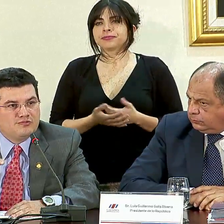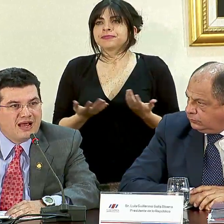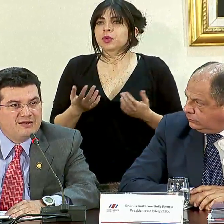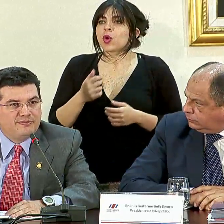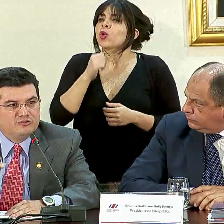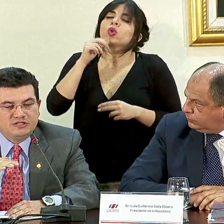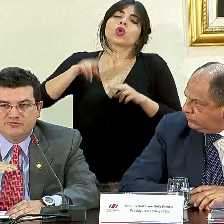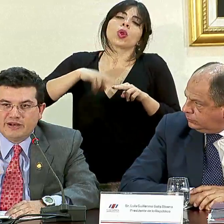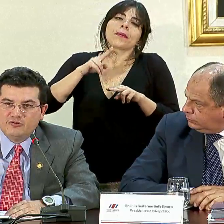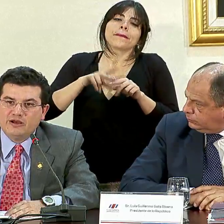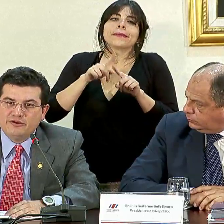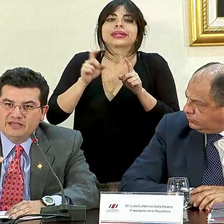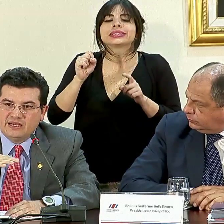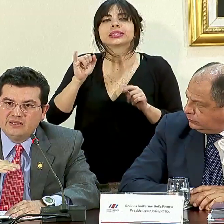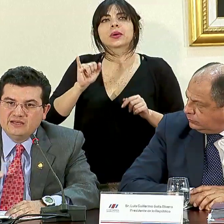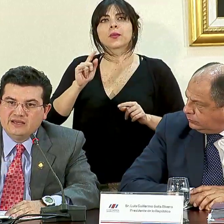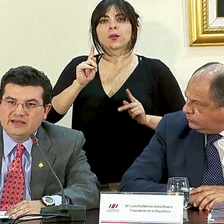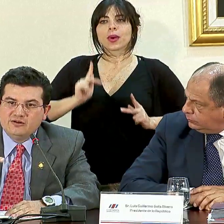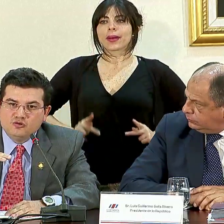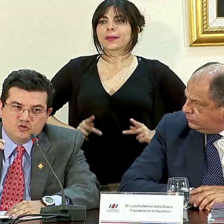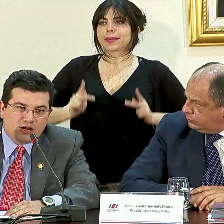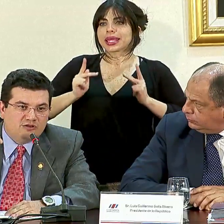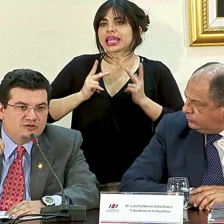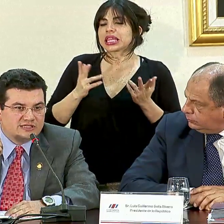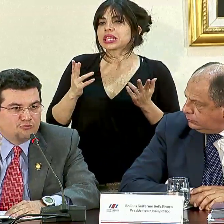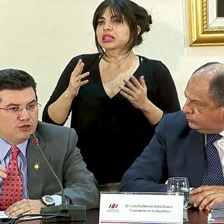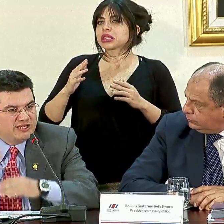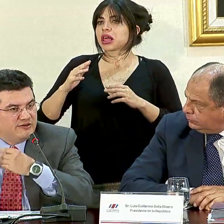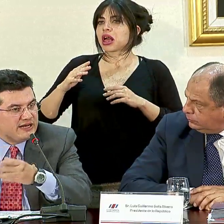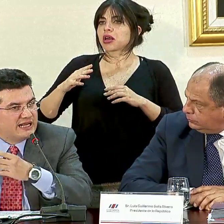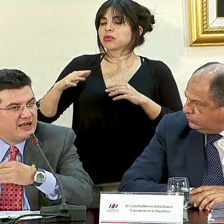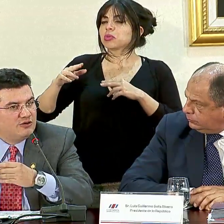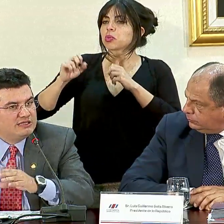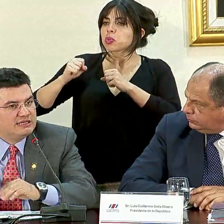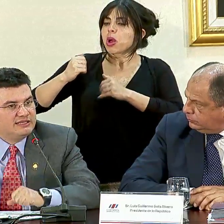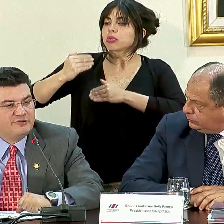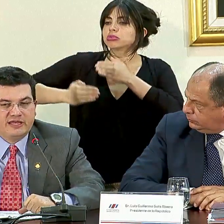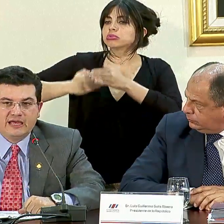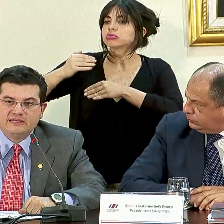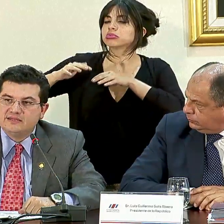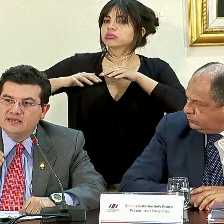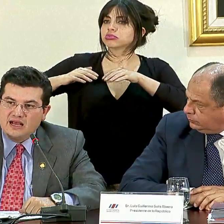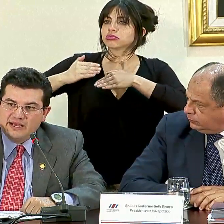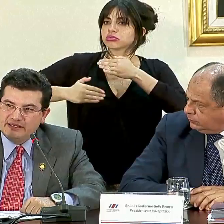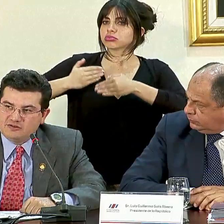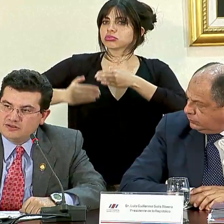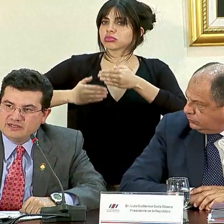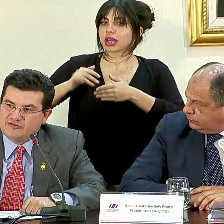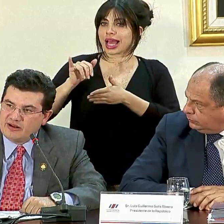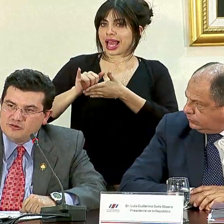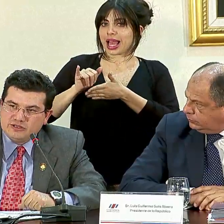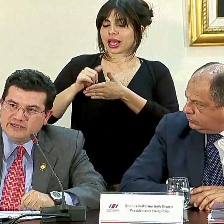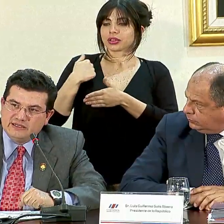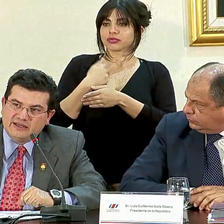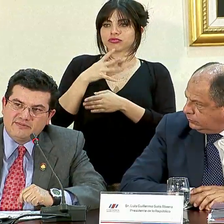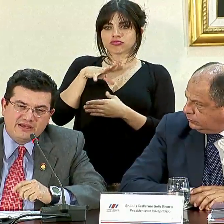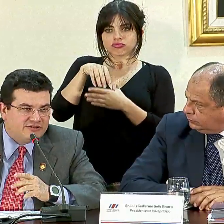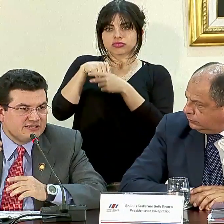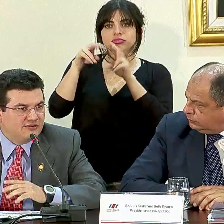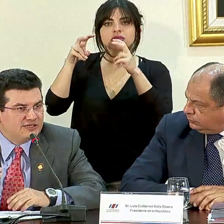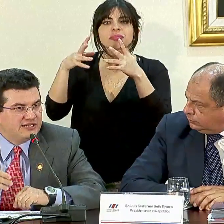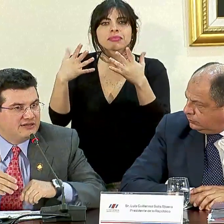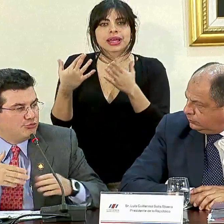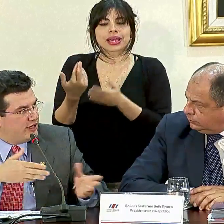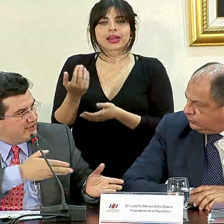no normal, pero sí para una vida usual donde se puedan llevar a cabo las actividades. Ahí es donde entramos en el tema